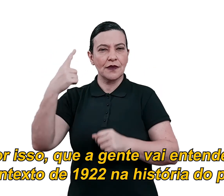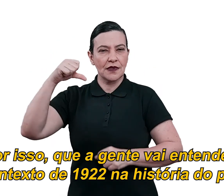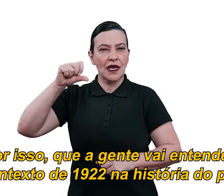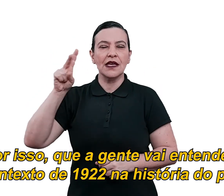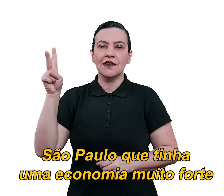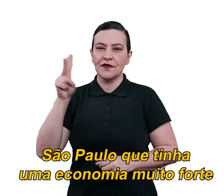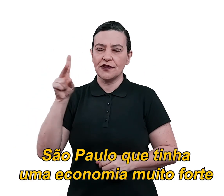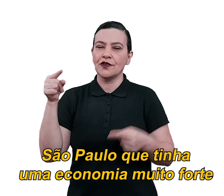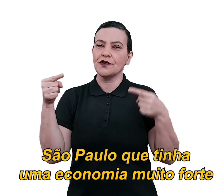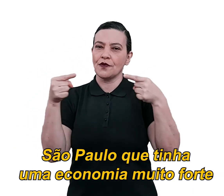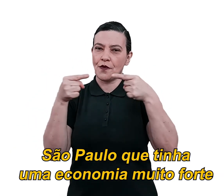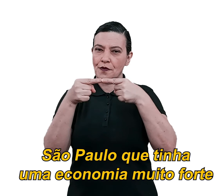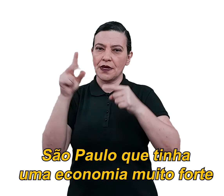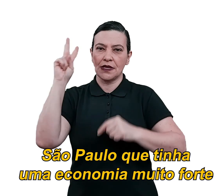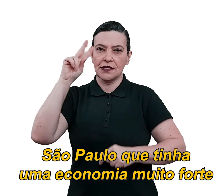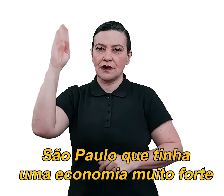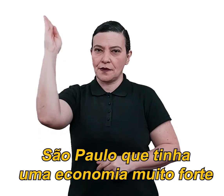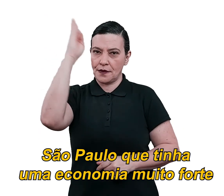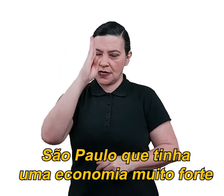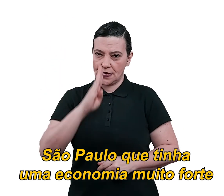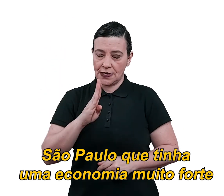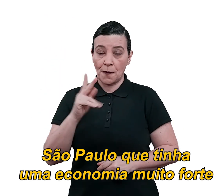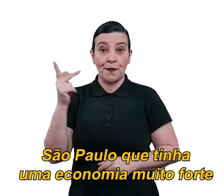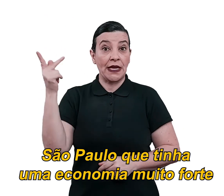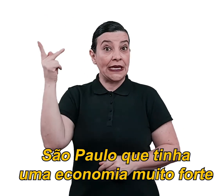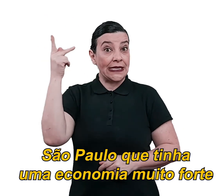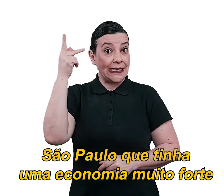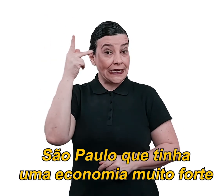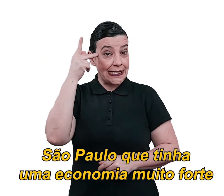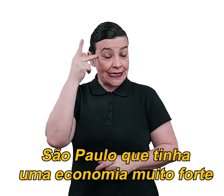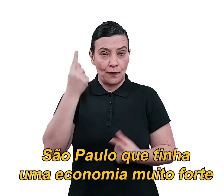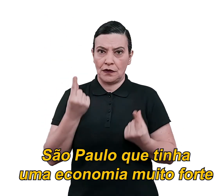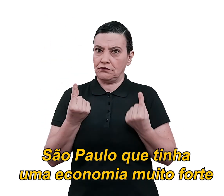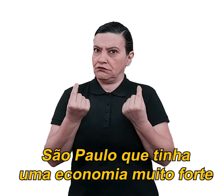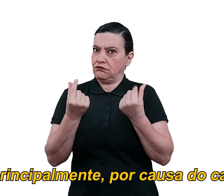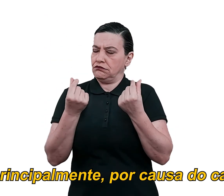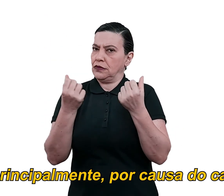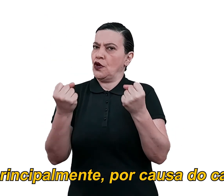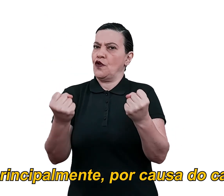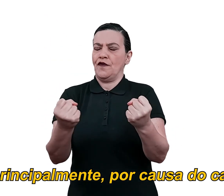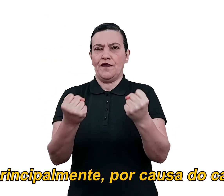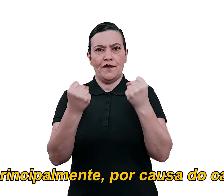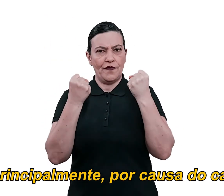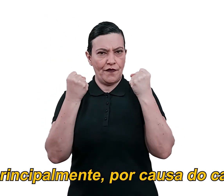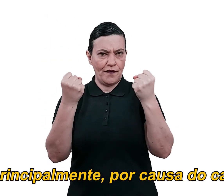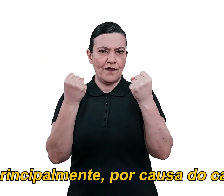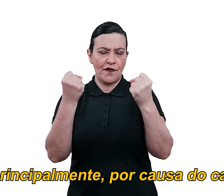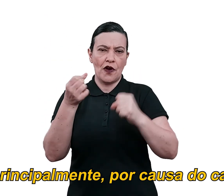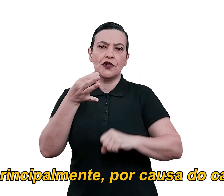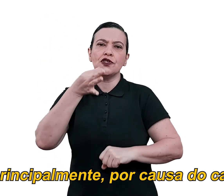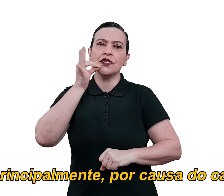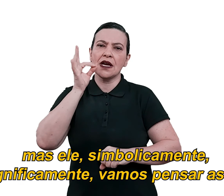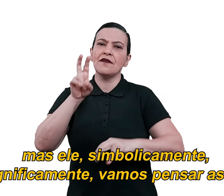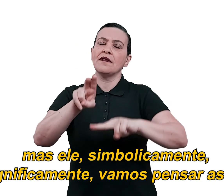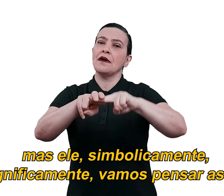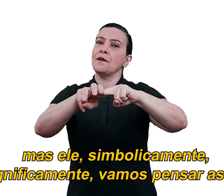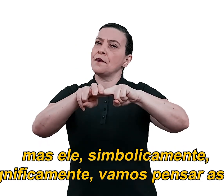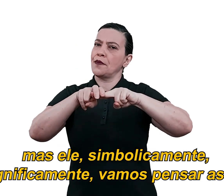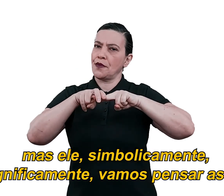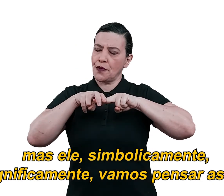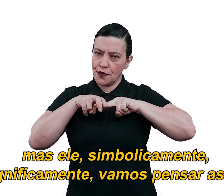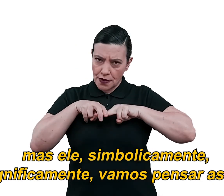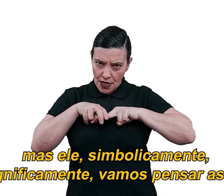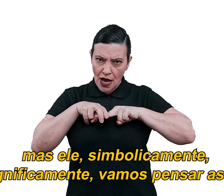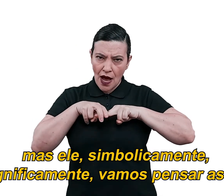história do país, né? São Paulo, que tinha uma economia muito forte, né? Principalmente por causa do café, mas ele